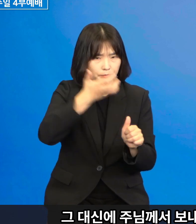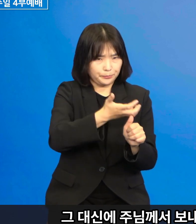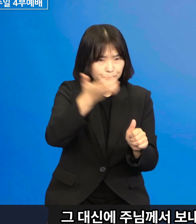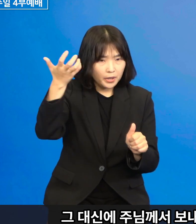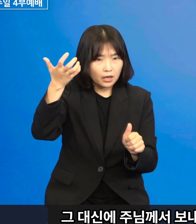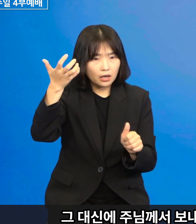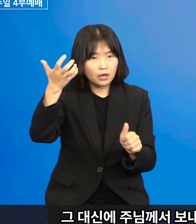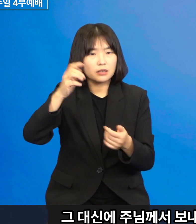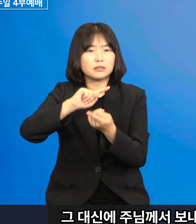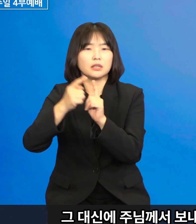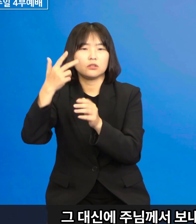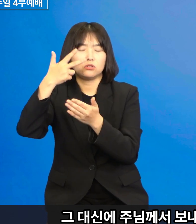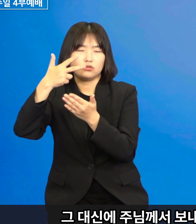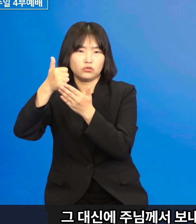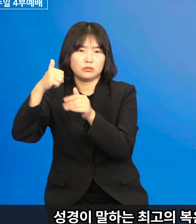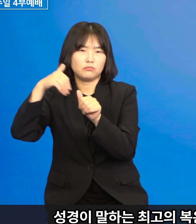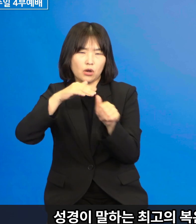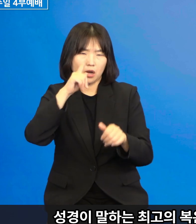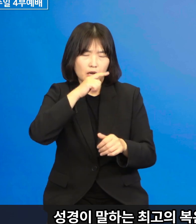영이 사울을 괴롭혔다.